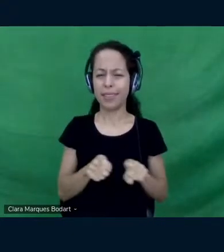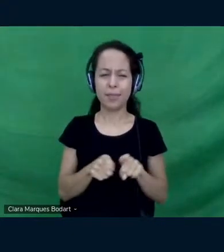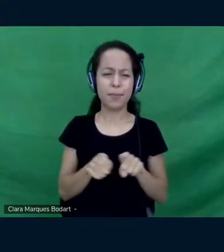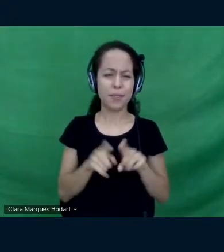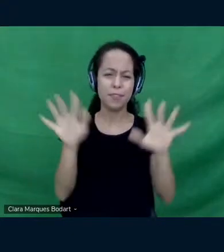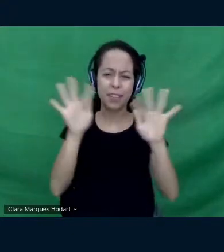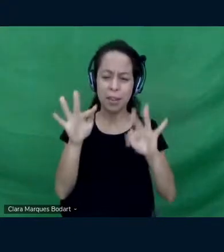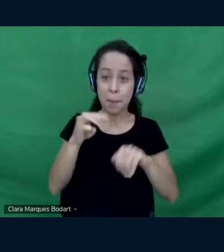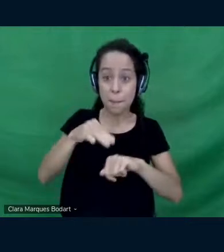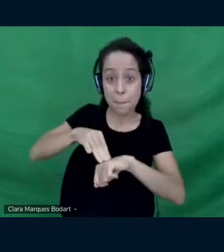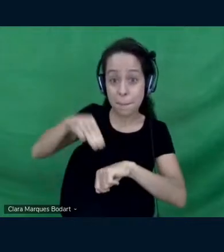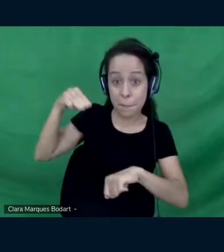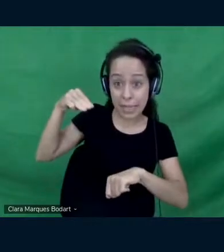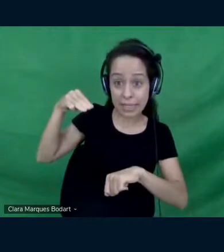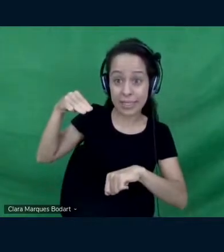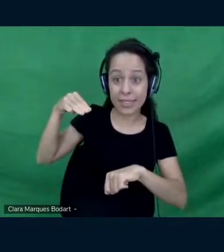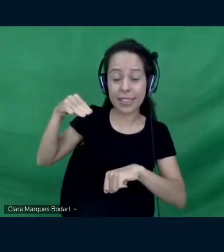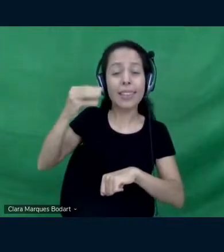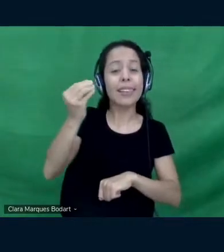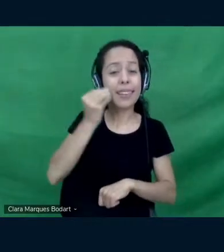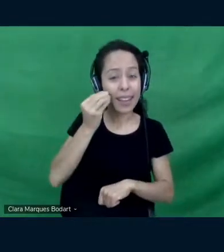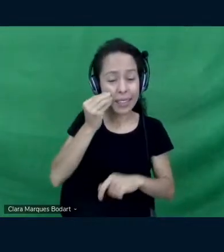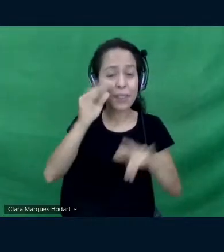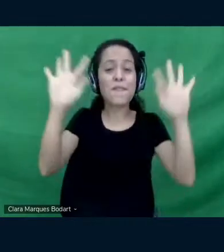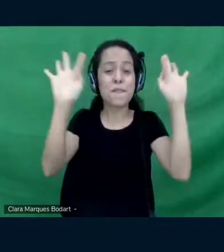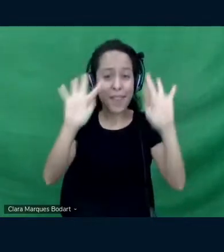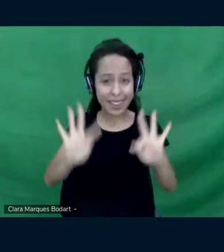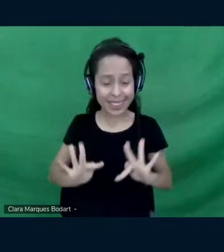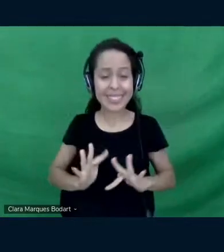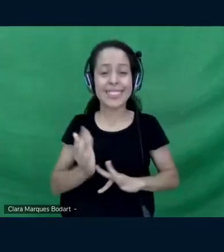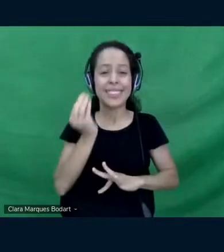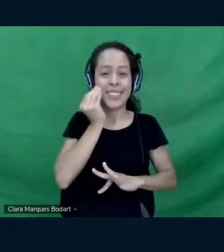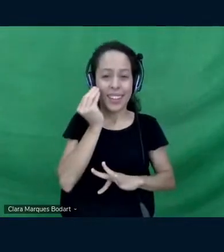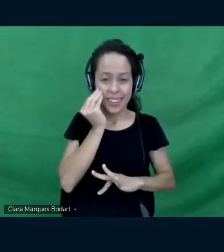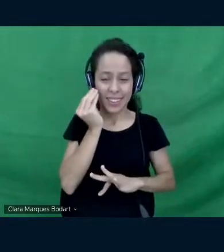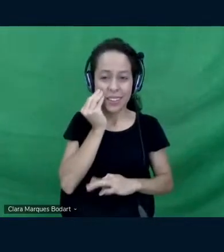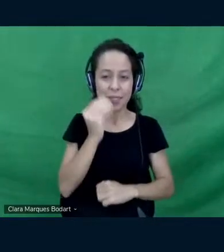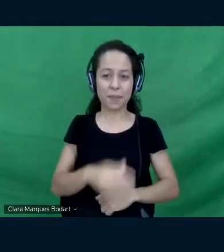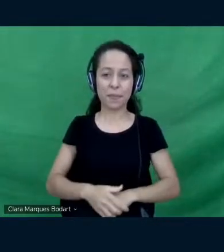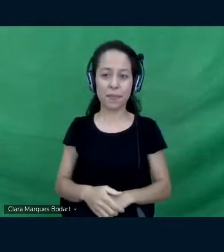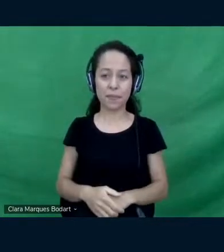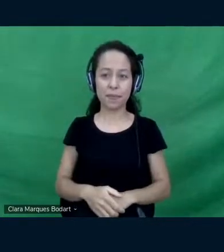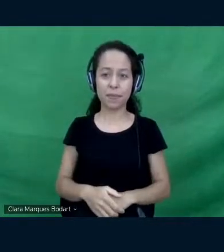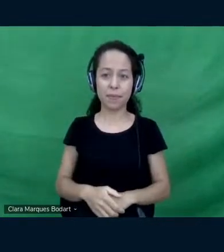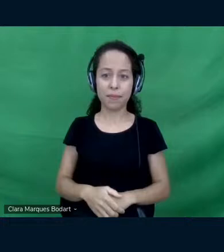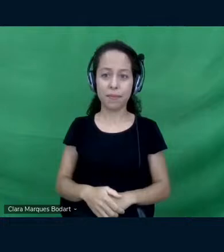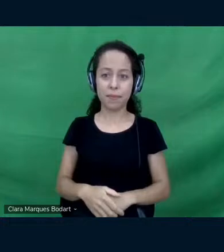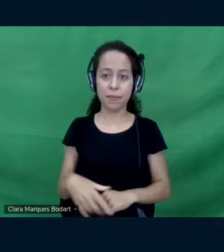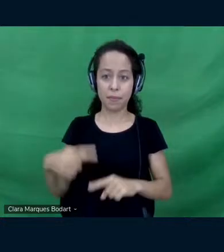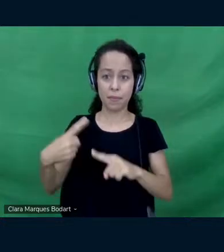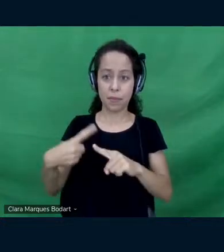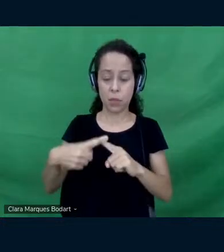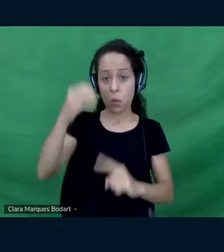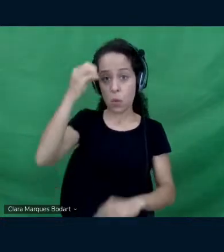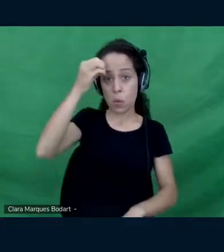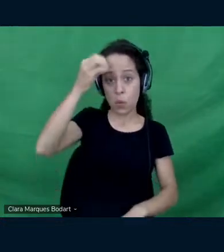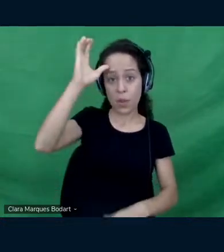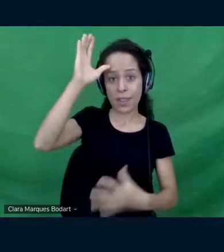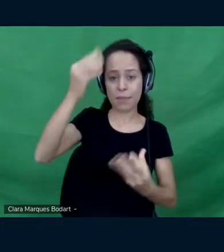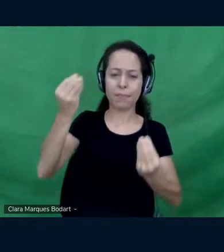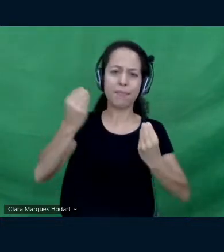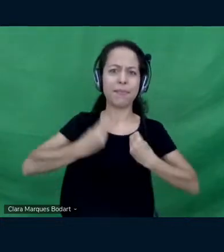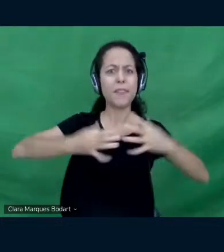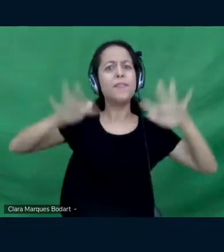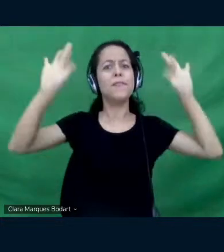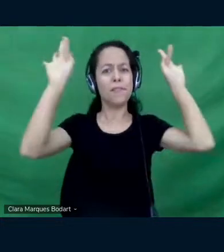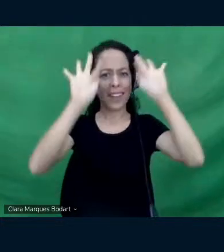Mas se entrou no mestrado, vamos tentar ser feliz dentro dele, né? Buscar, assim, porque o conhecimento traz muita felicidade para a